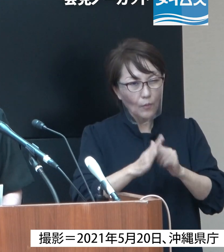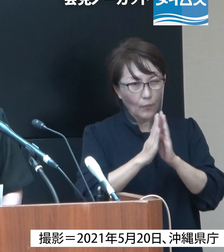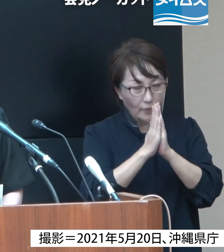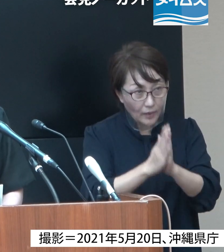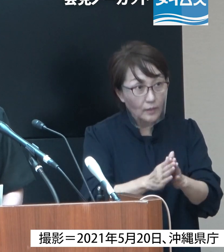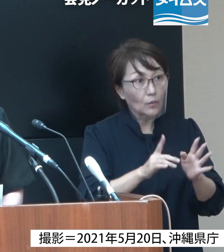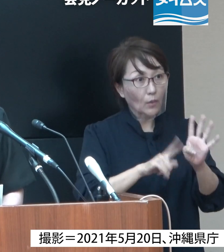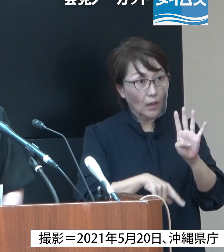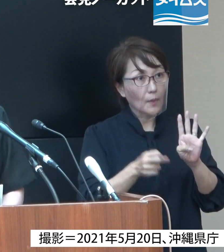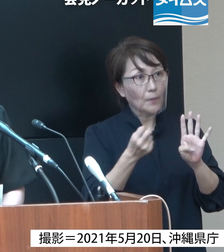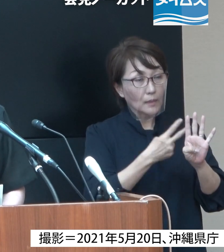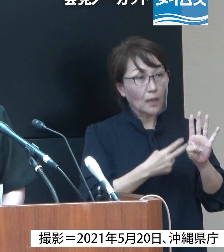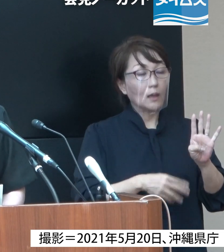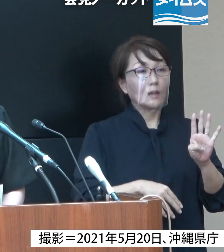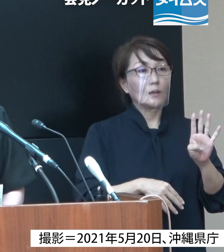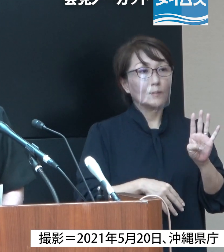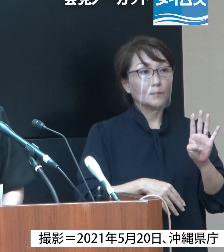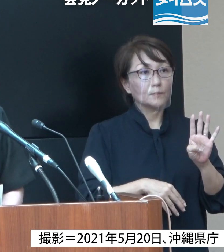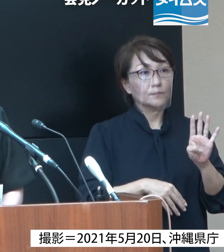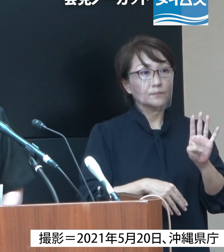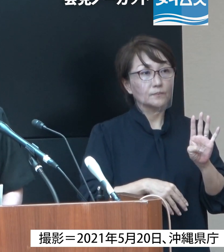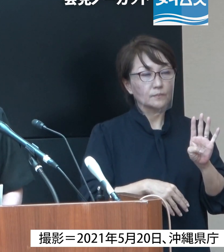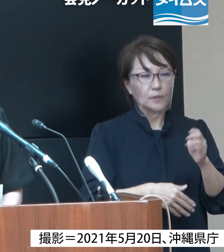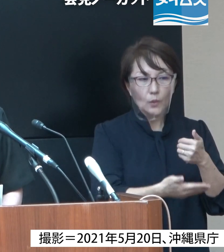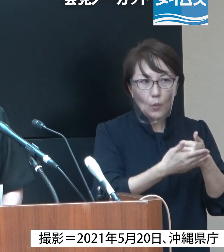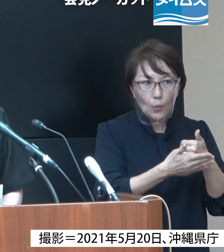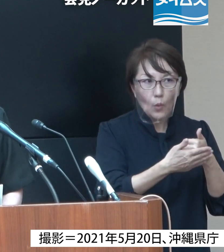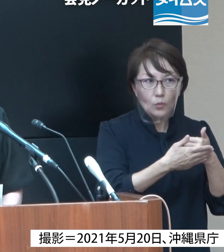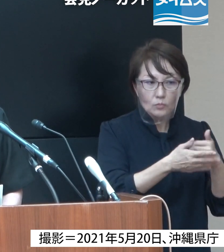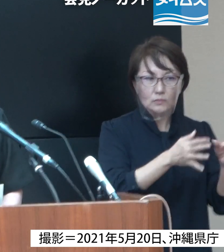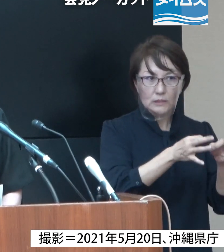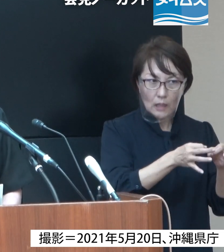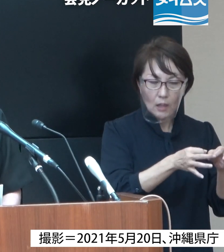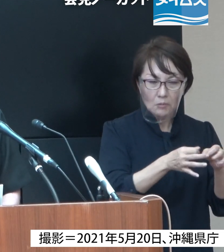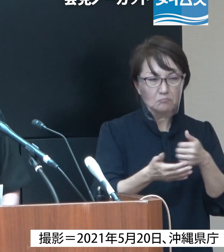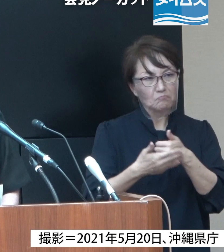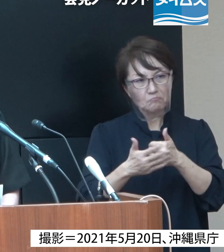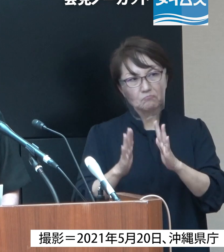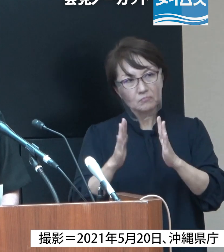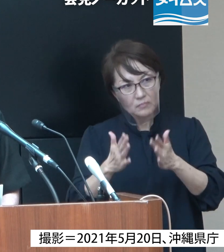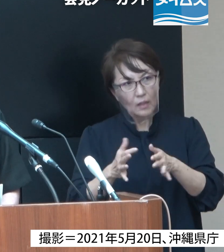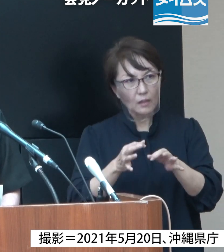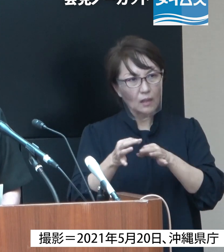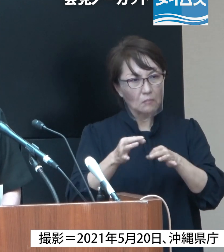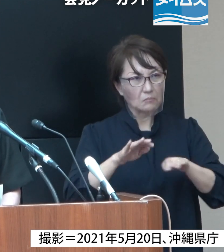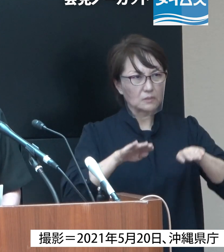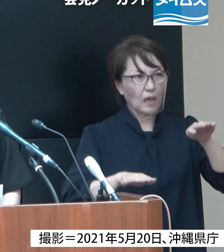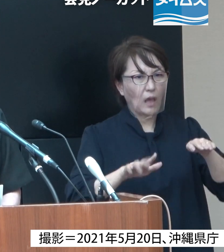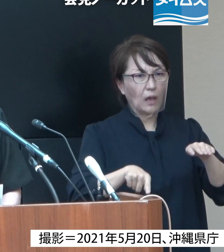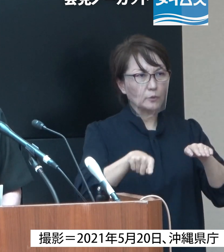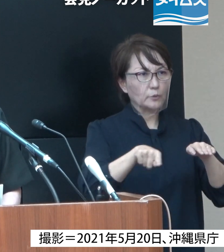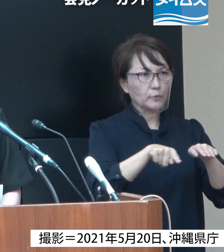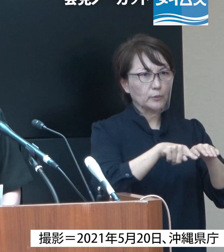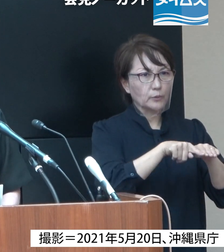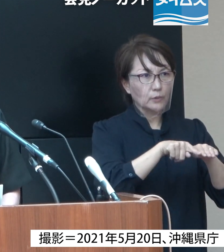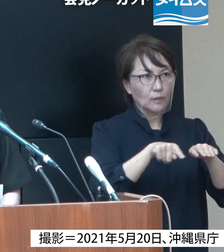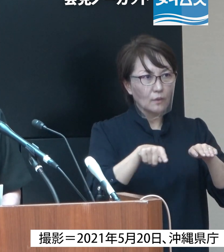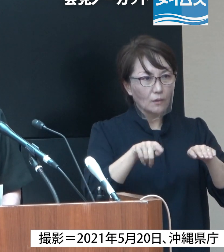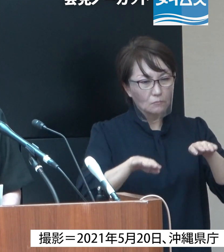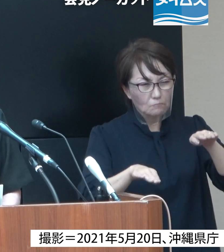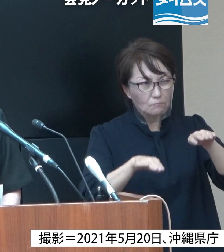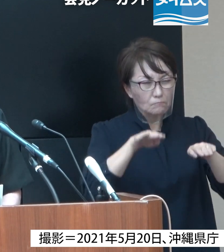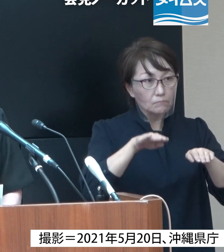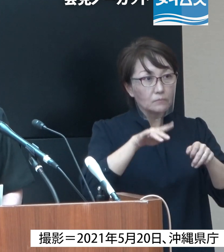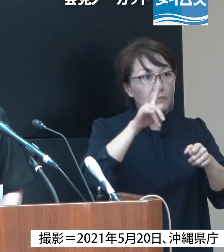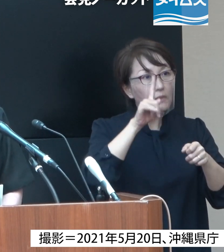かけですとか、あるいは協力している店舗と協力していない店舗の不公平感を解消するためにはどう